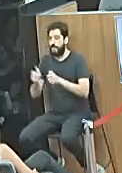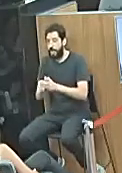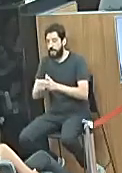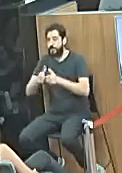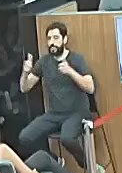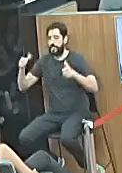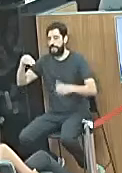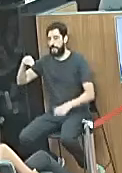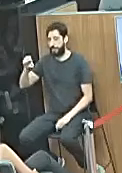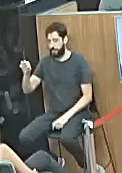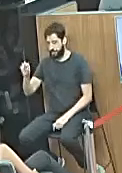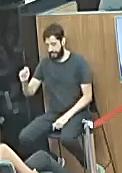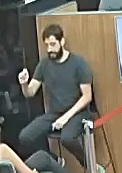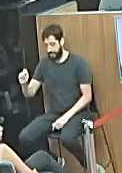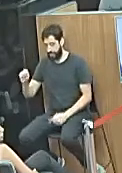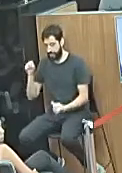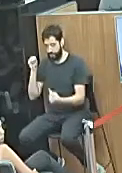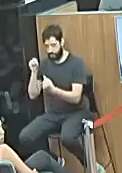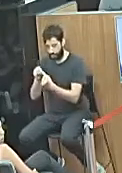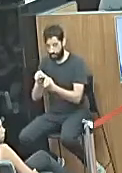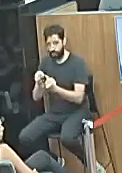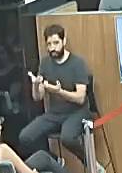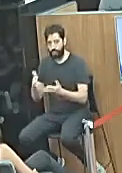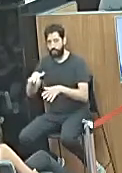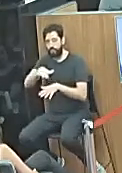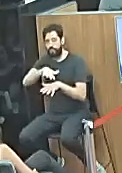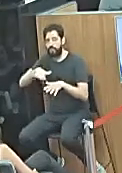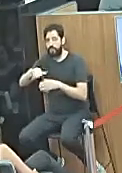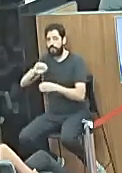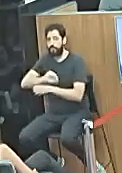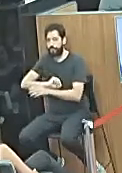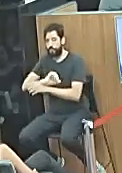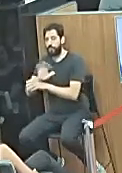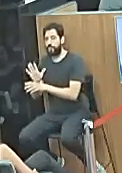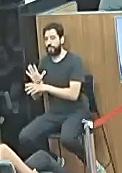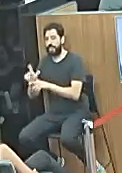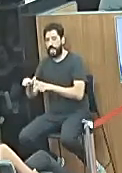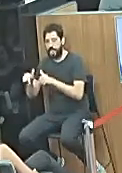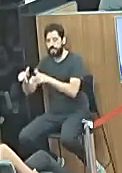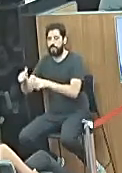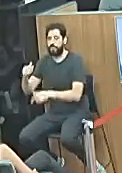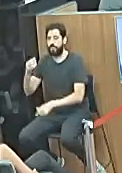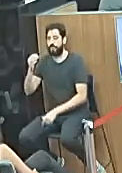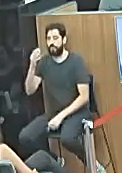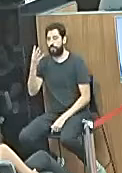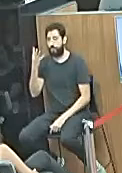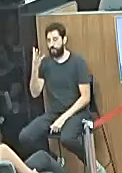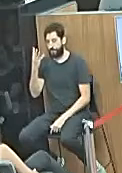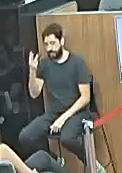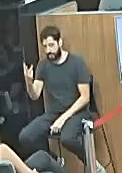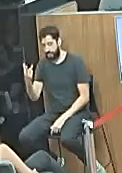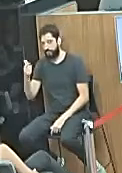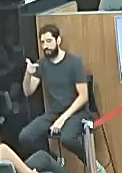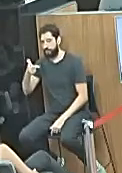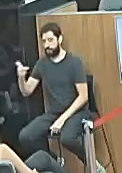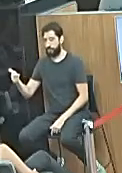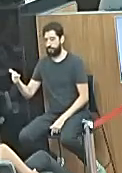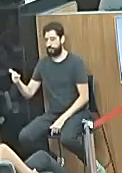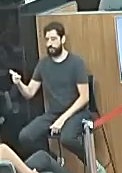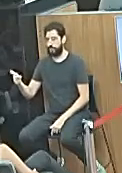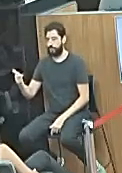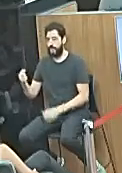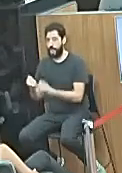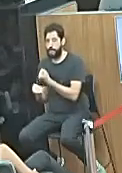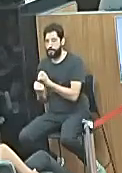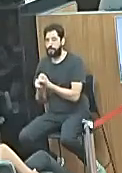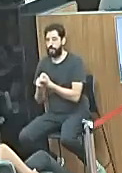físicas e financeiras na região intermediária de montes claros de ação 4342 22 apoio